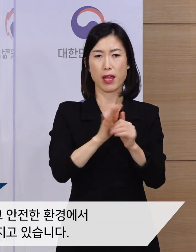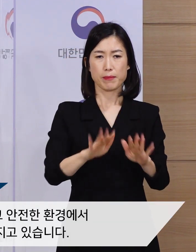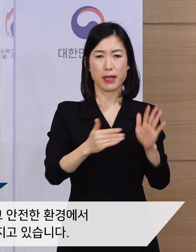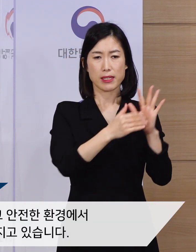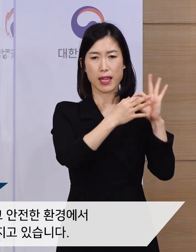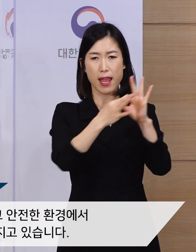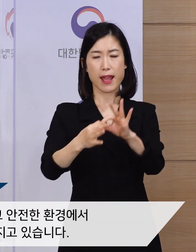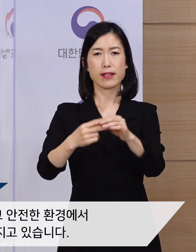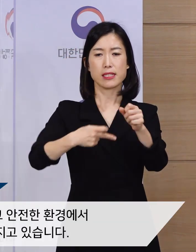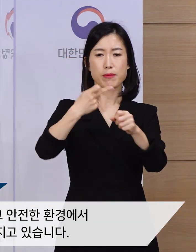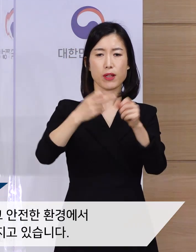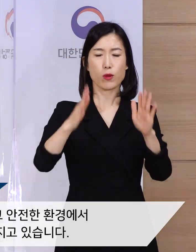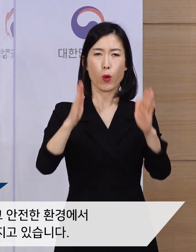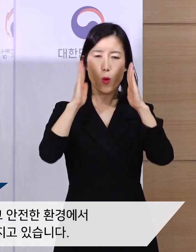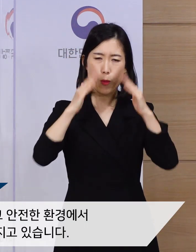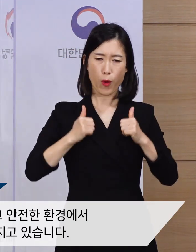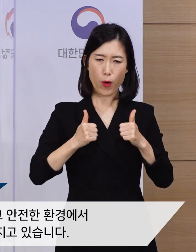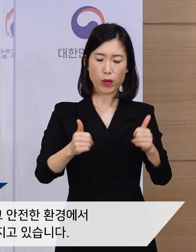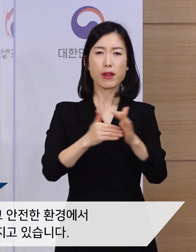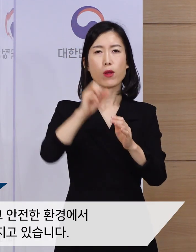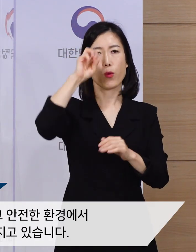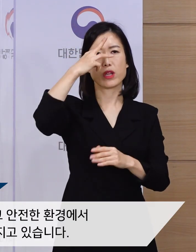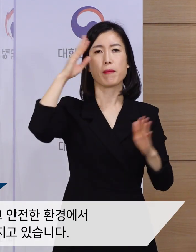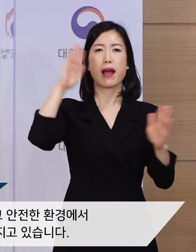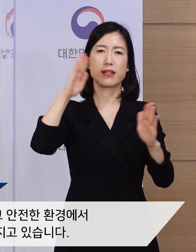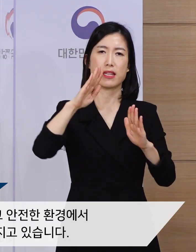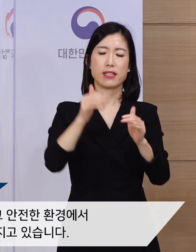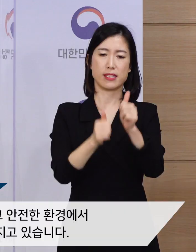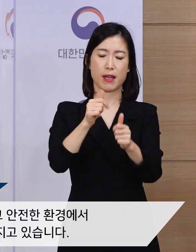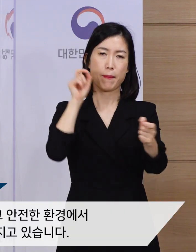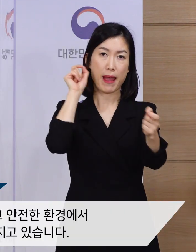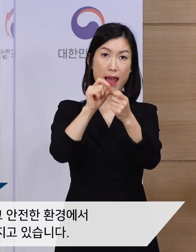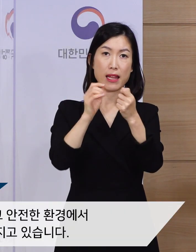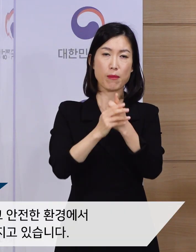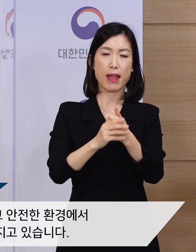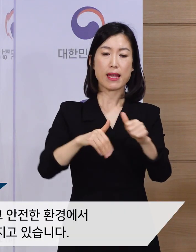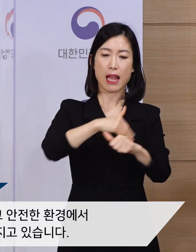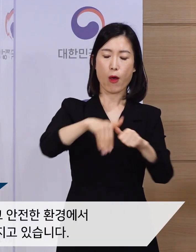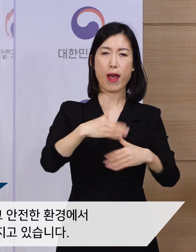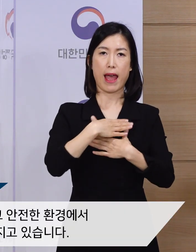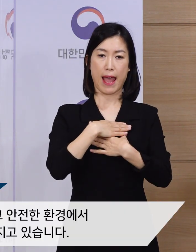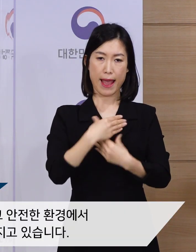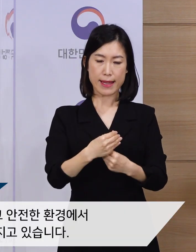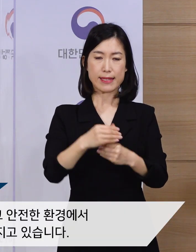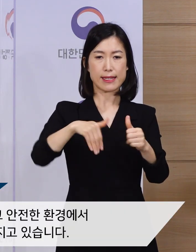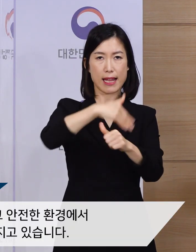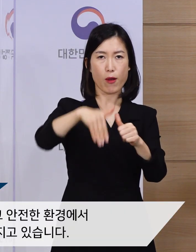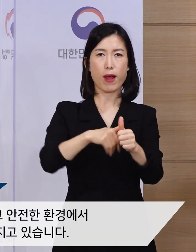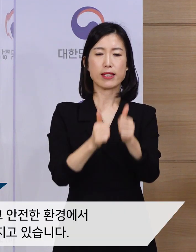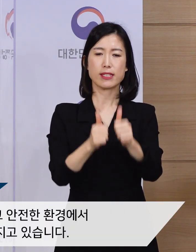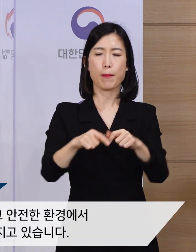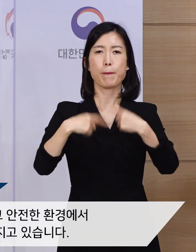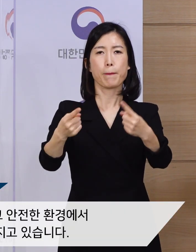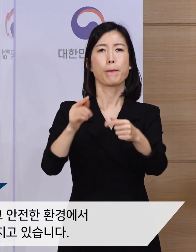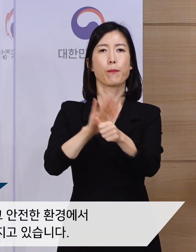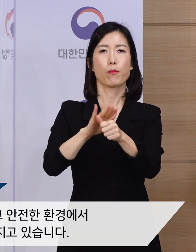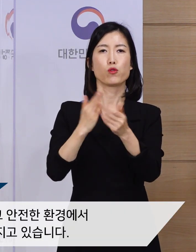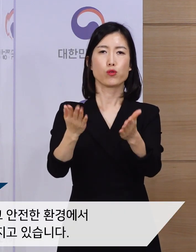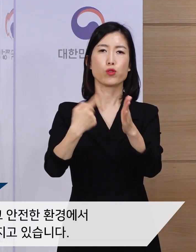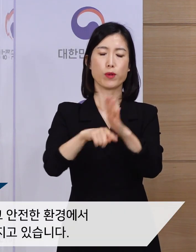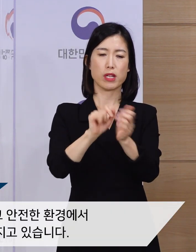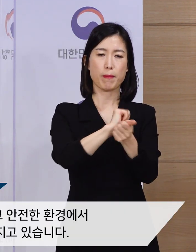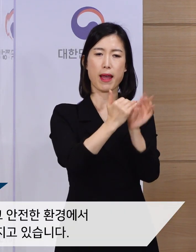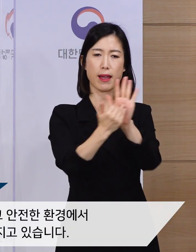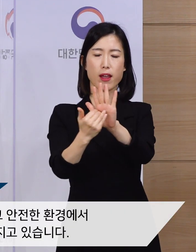학생들이 안심하고 안전한 환경에서 수능을 치를 수 있도록 방역을 강화할 필요성도 커지고